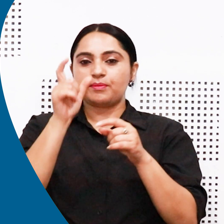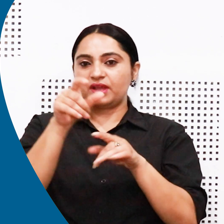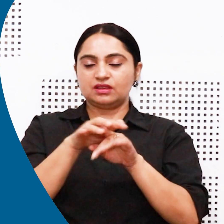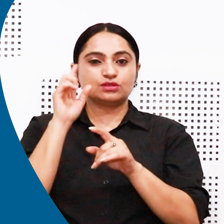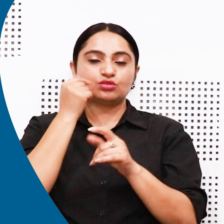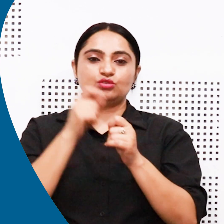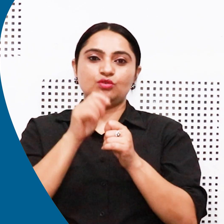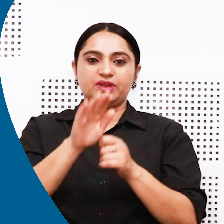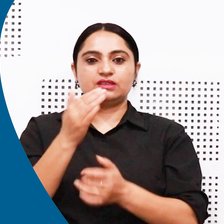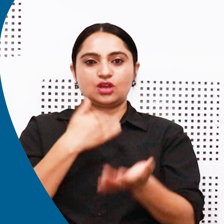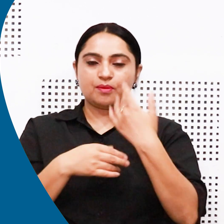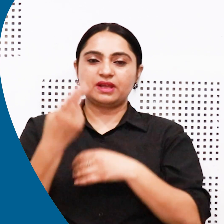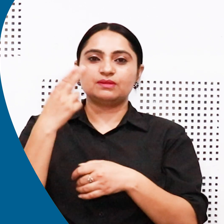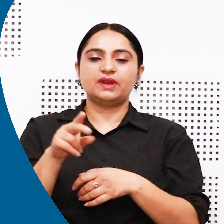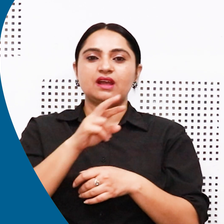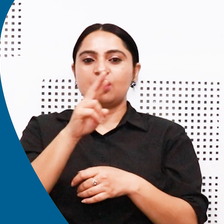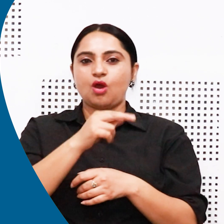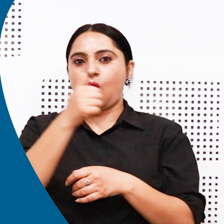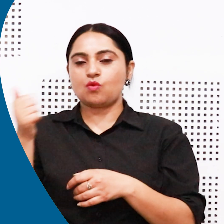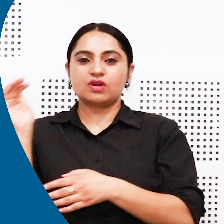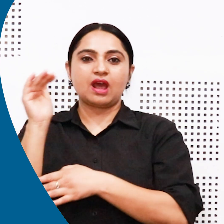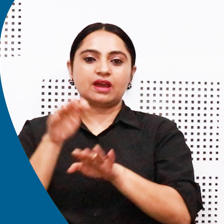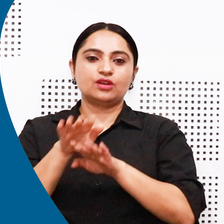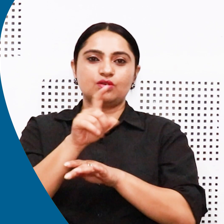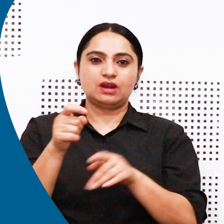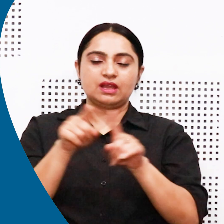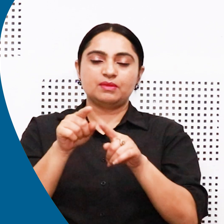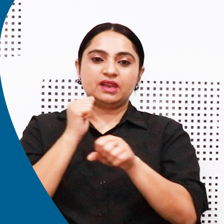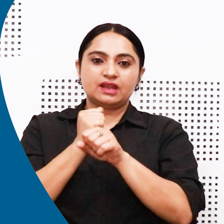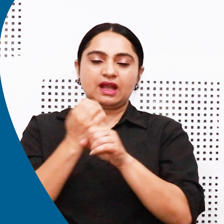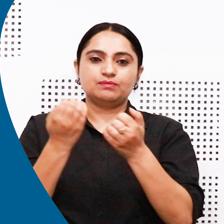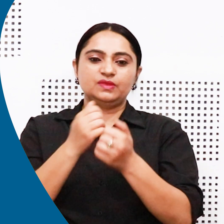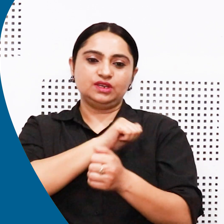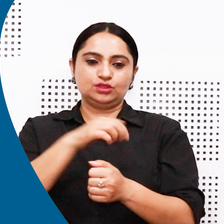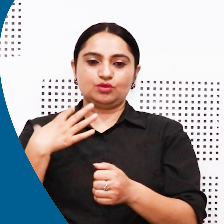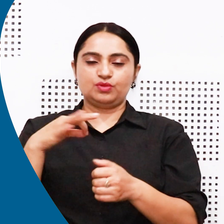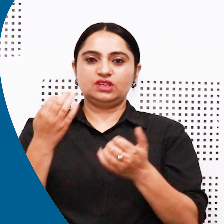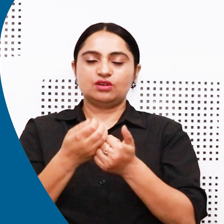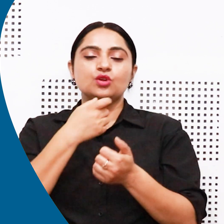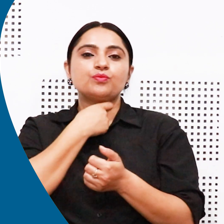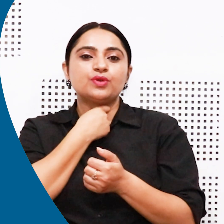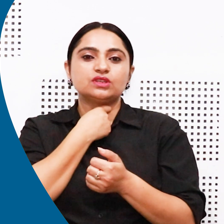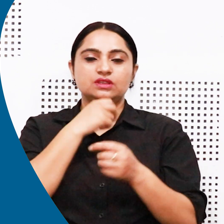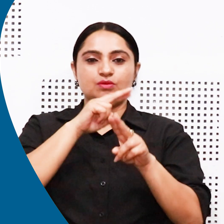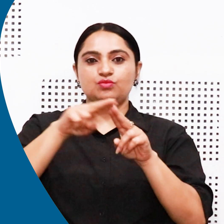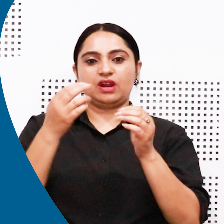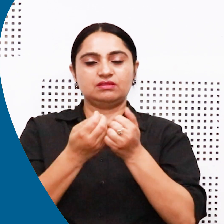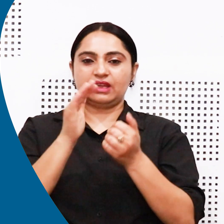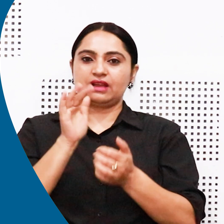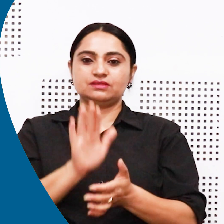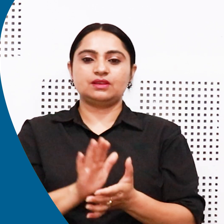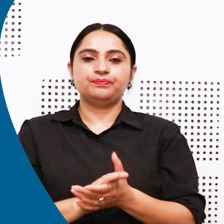छ। अपाङ्गता भएका र अरू नागरिकका लागि पनि काम गर्ने जनप्रतिनिधिले गरेको प्रतिबद्धता पूरा हुँदै आएका